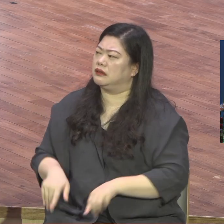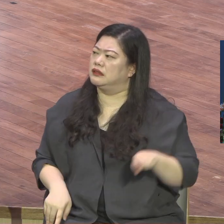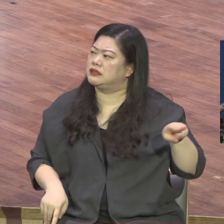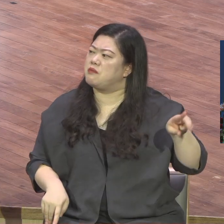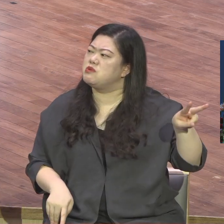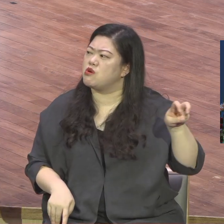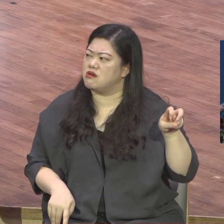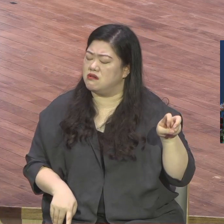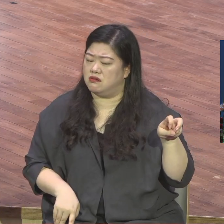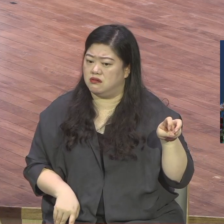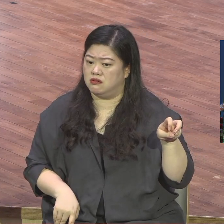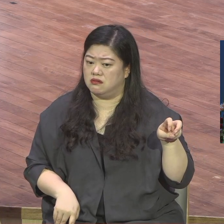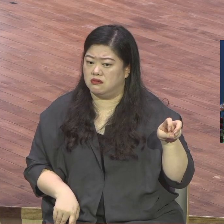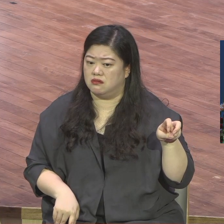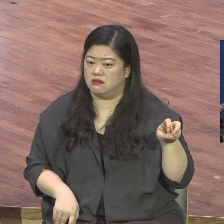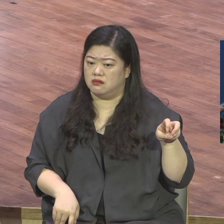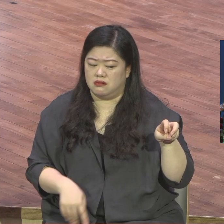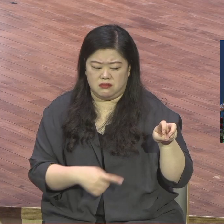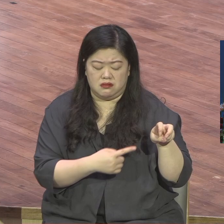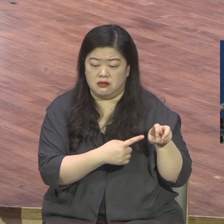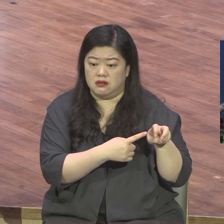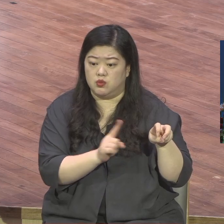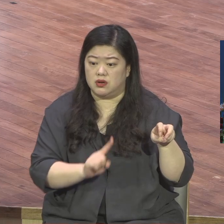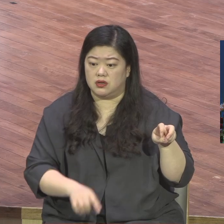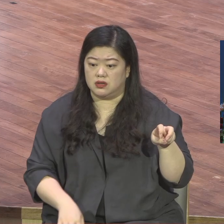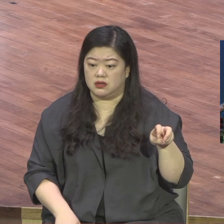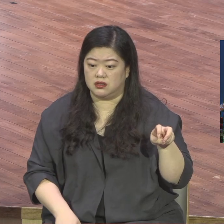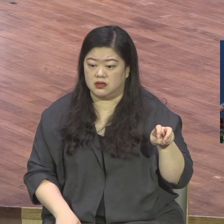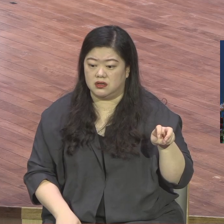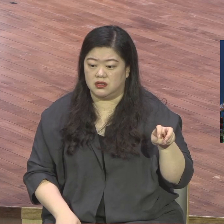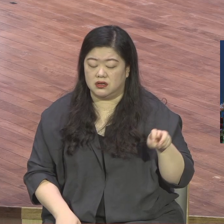다른 누구와 말 안 해.